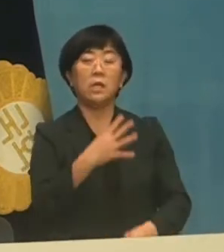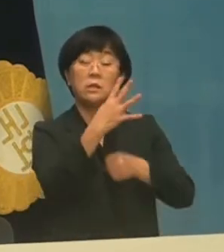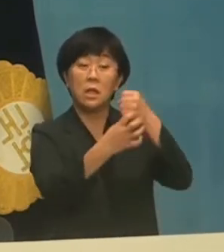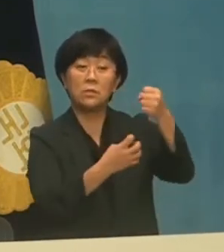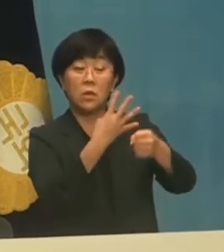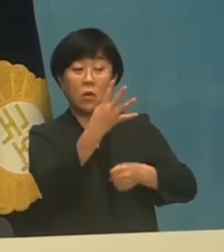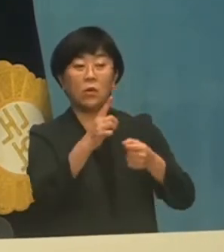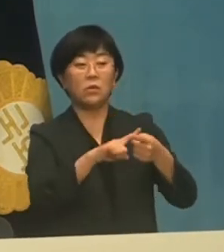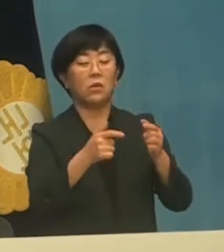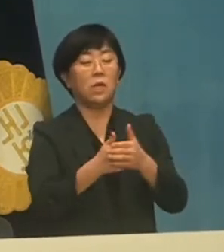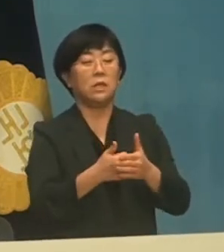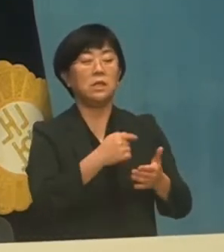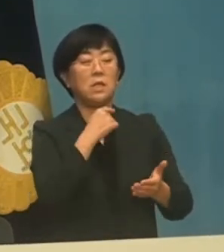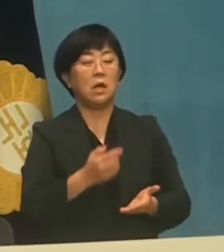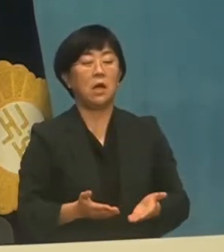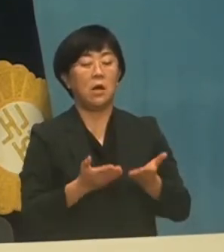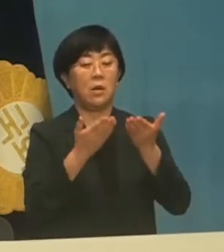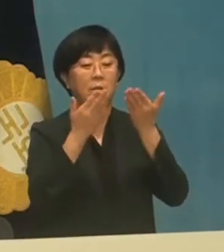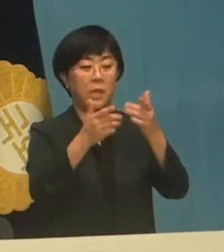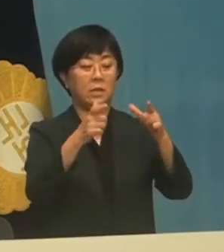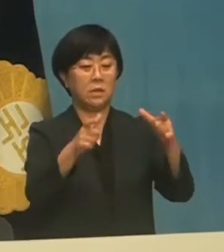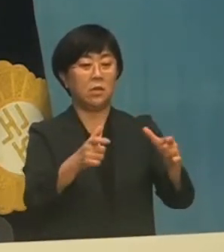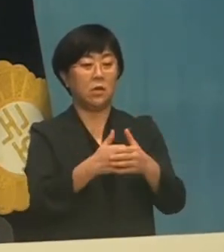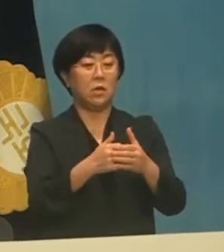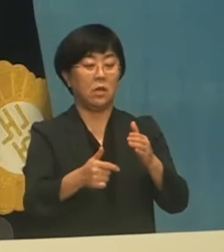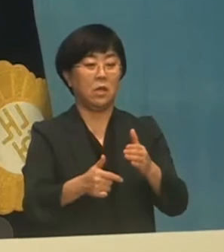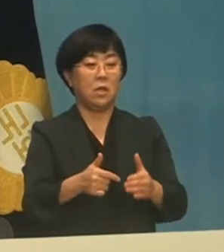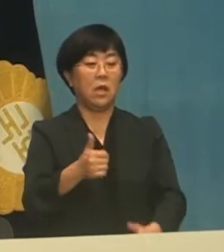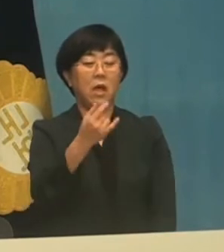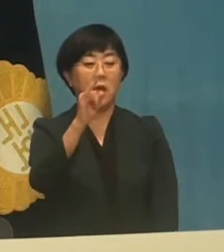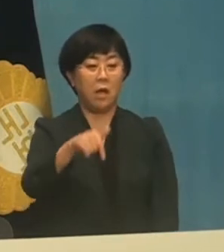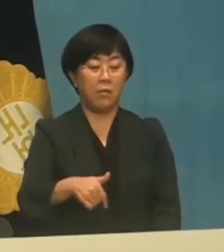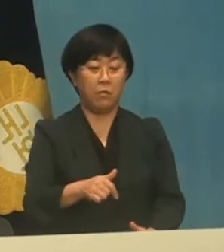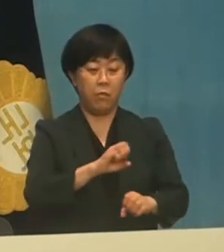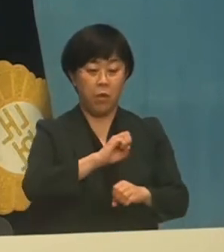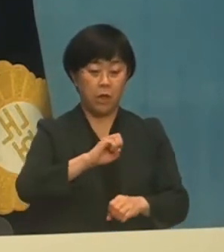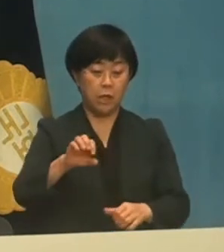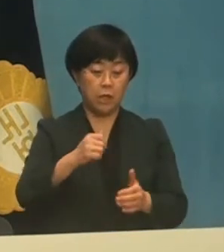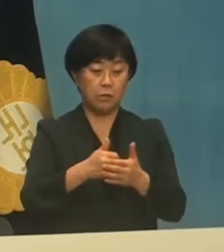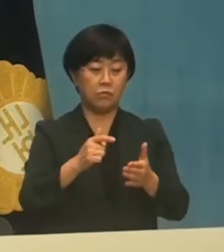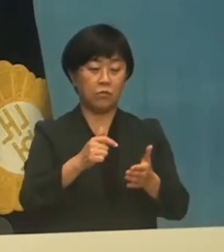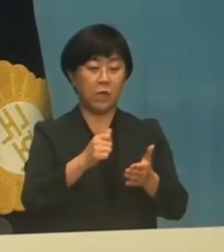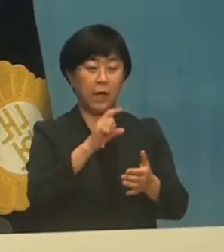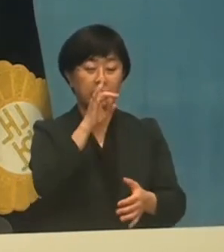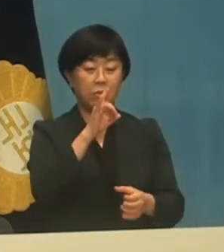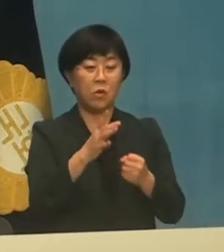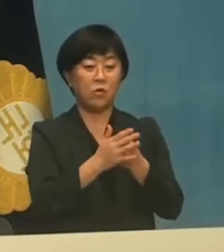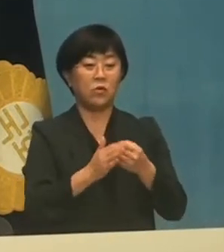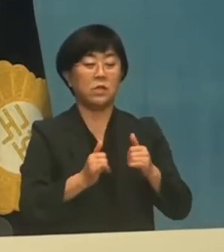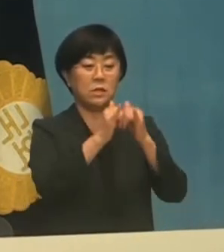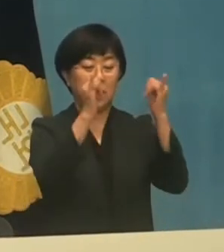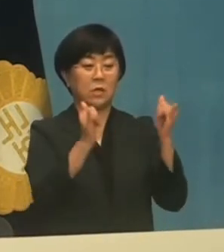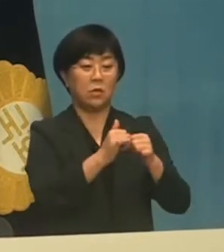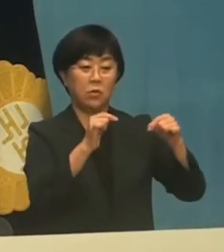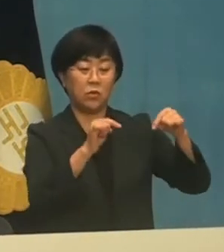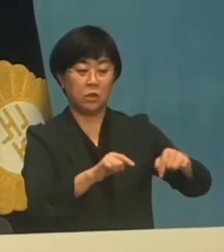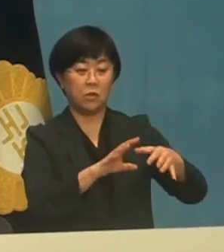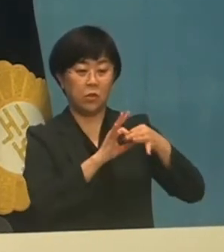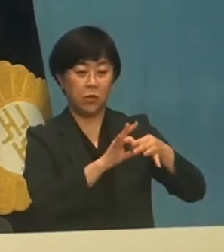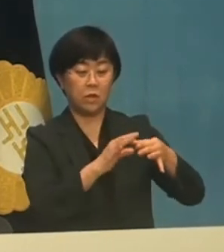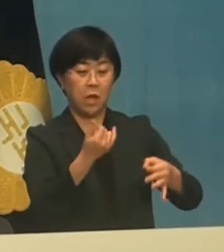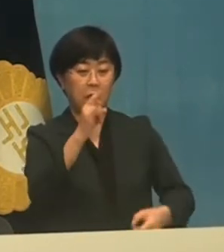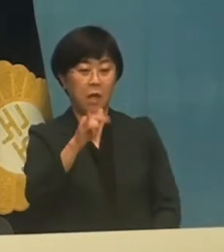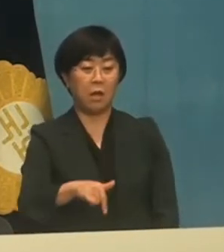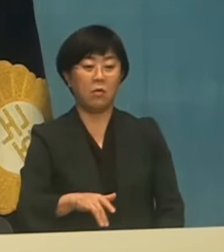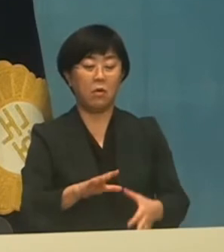동안 희생하며 살아온 핵발전소 지역이 더 이상 고준위 핵폐기물을 떠나서는 안 되며 이제 우리는 사회적 논의를 통해